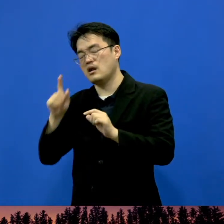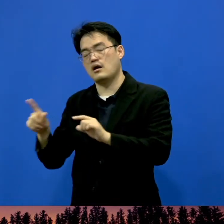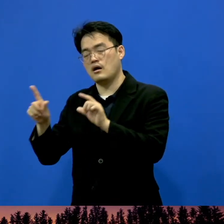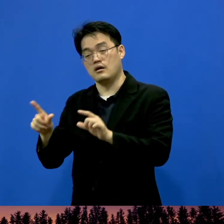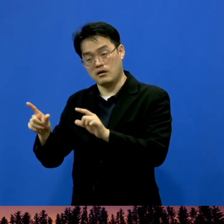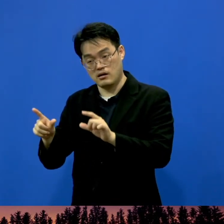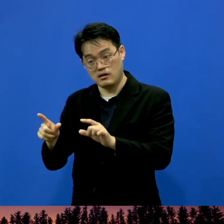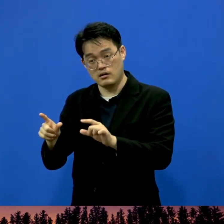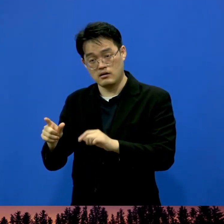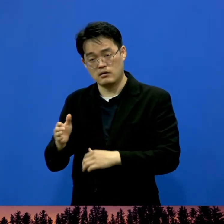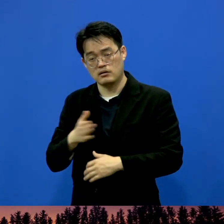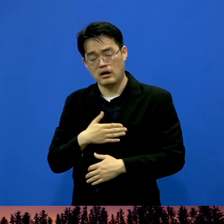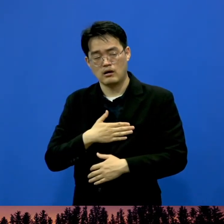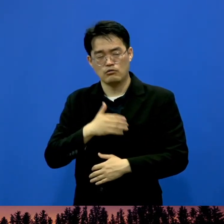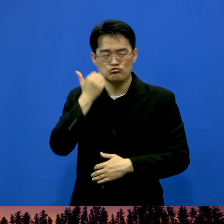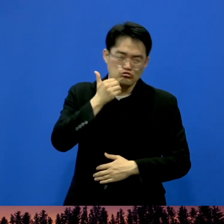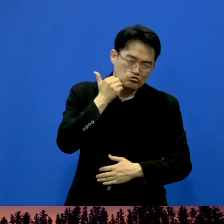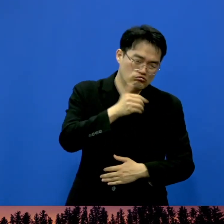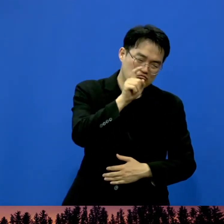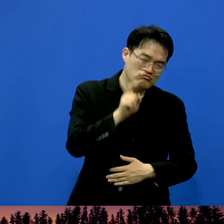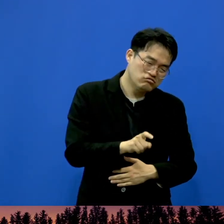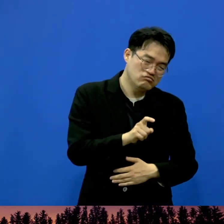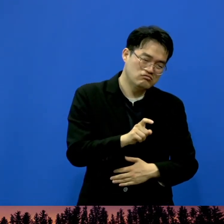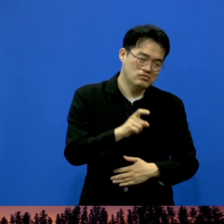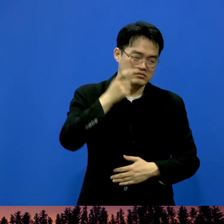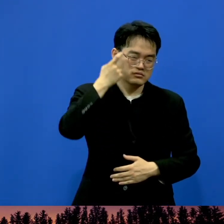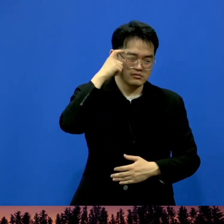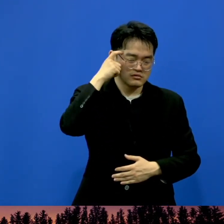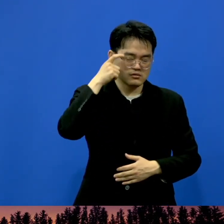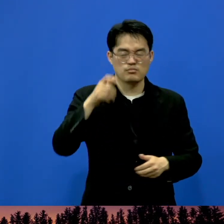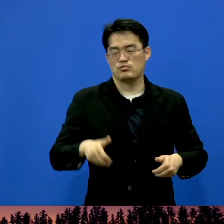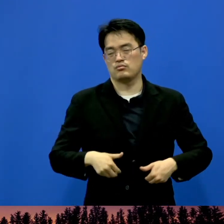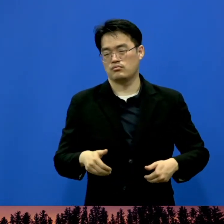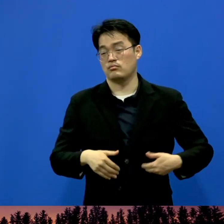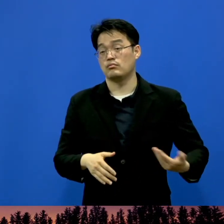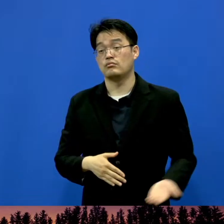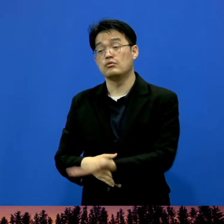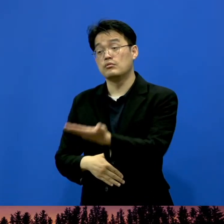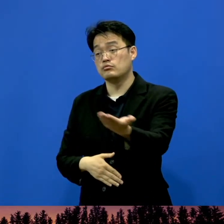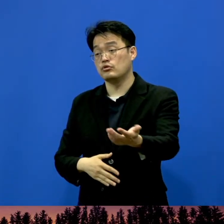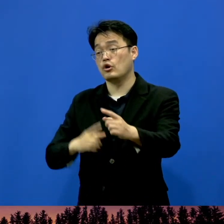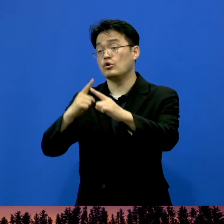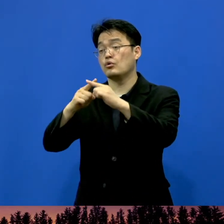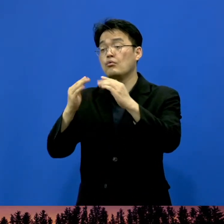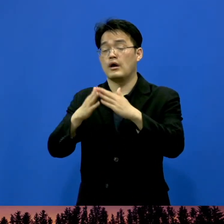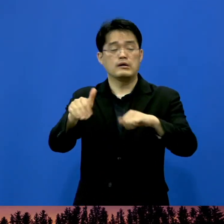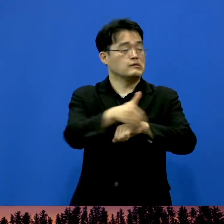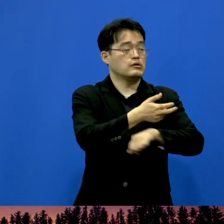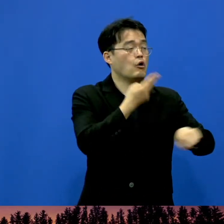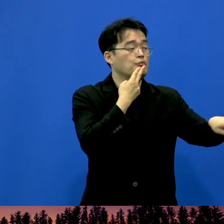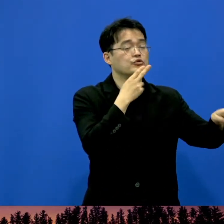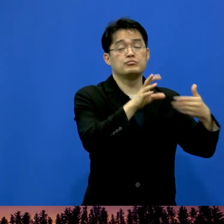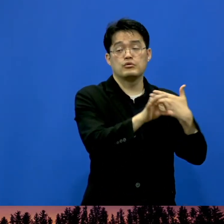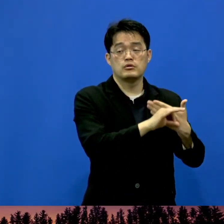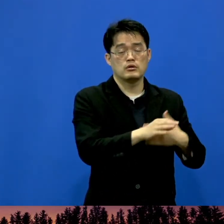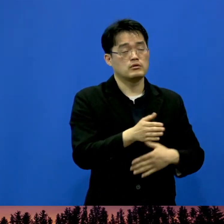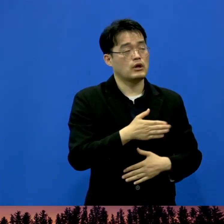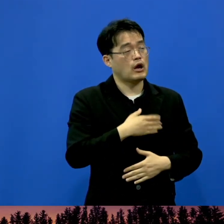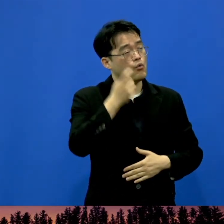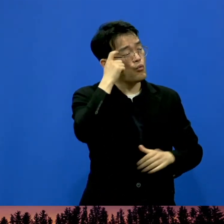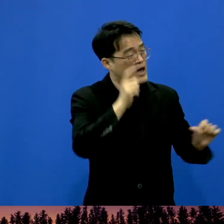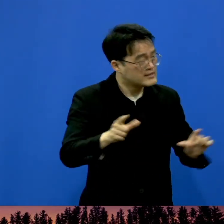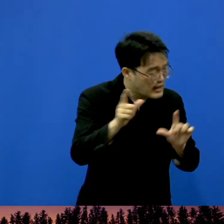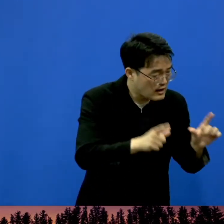안 다니면요 진짜 질문 하나도 안 해요. 교회 다니는 분들 다 하진 않아요. 내가 왜 이렇게 사느냐는